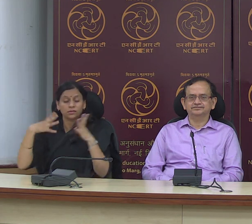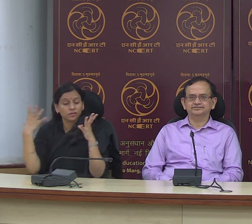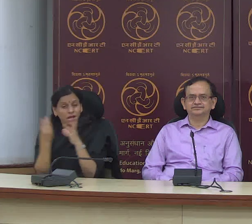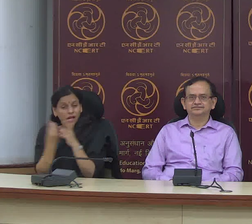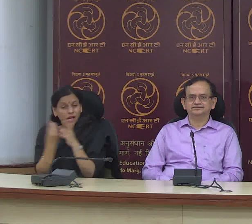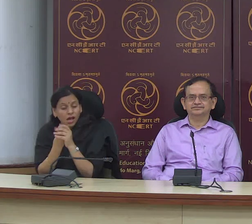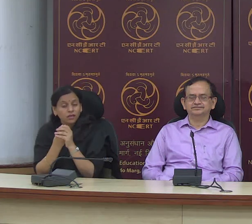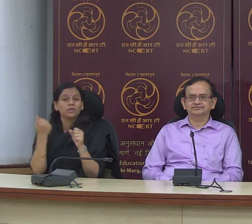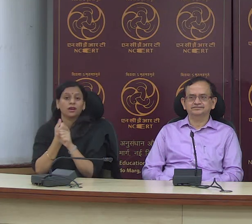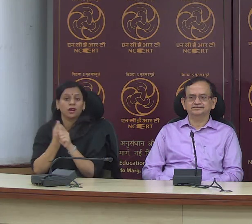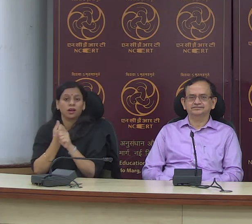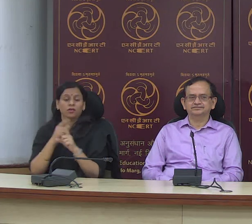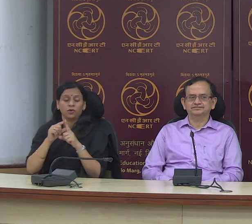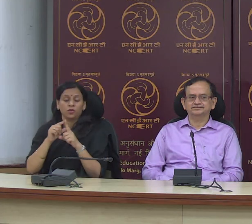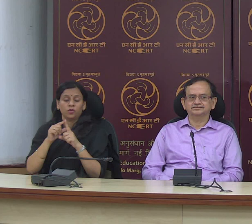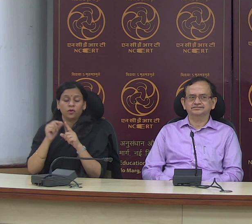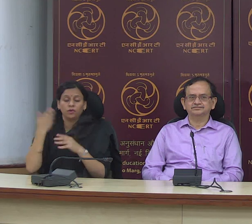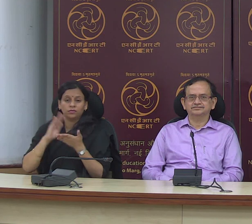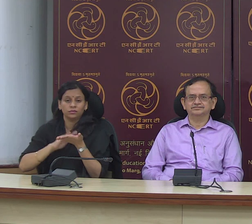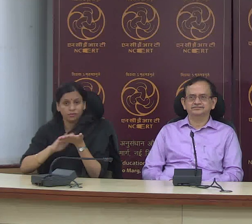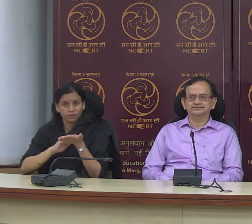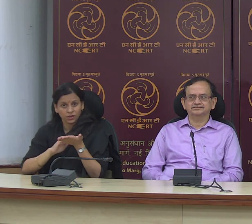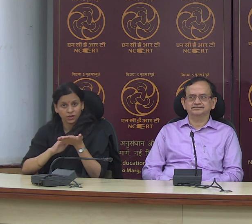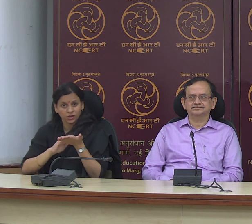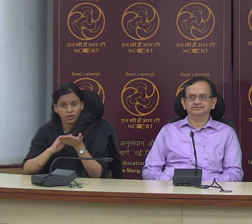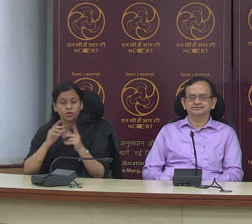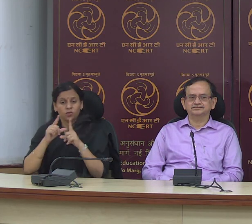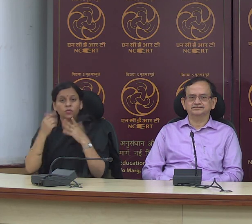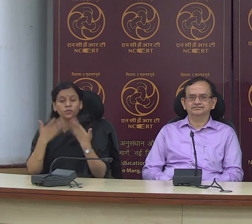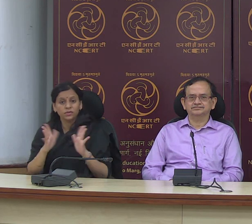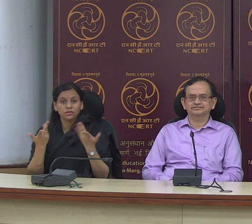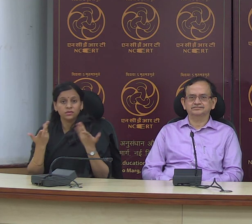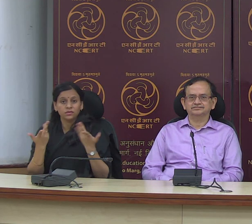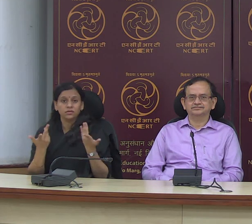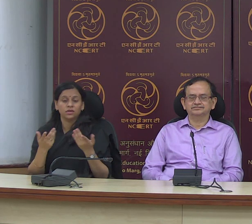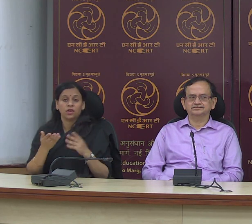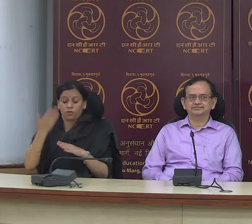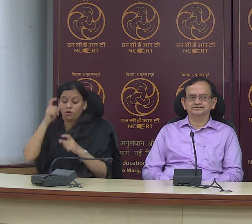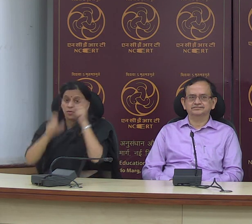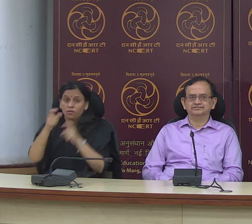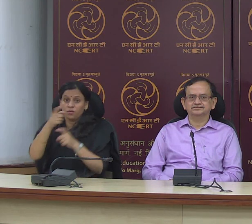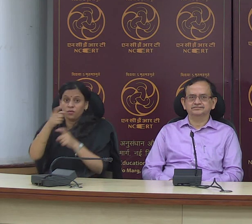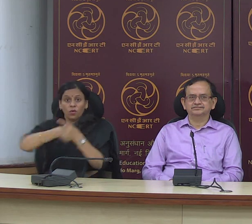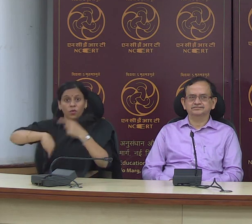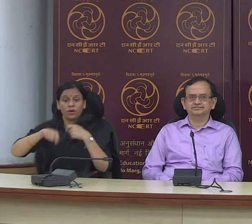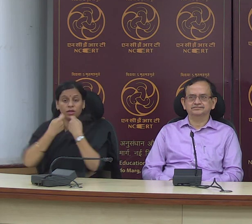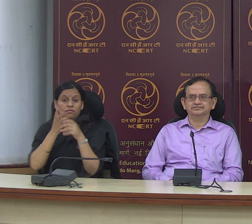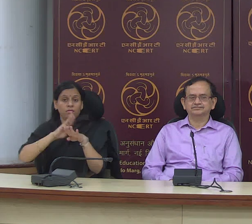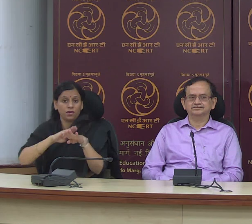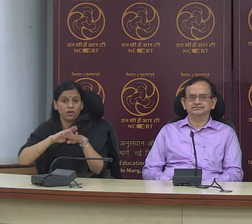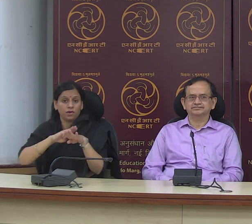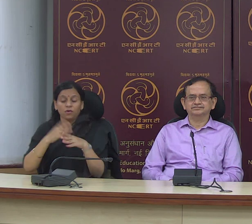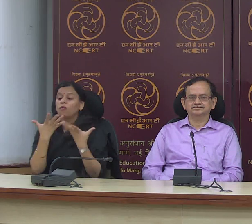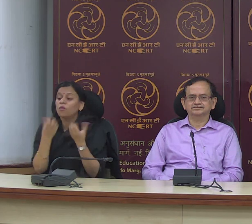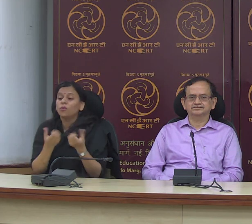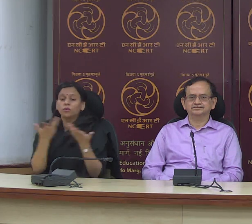ने इकट्ठे एक ब्रेनस्टॉर्मिंग तो किया ही, जिसमें हमारी रिक्वायरमेंट्स यही थी, सबसे पहले तो ह्यूमन रिसोर्स की कि क्या क्या हमें